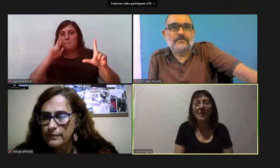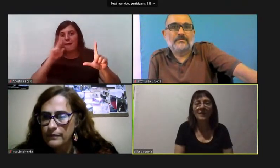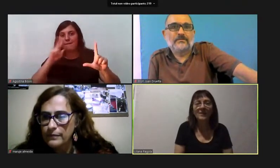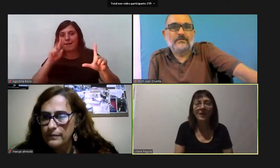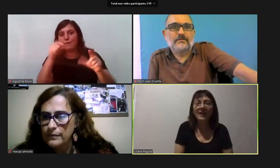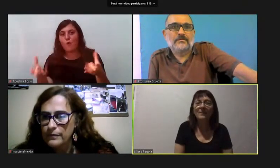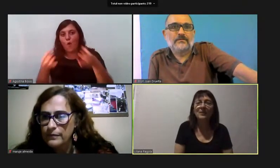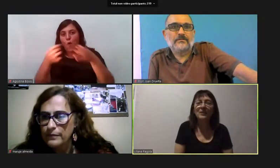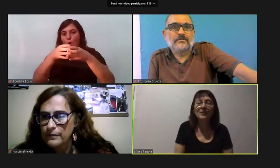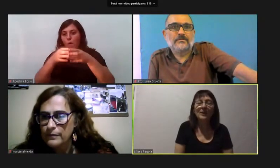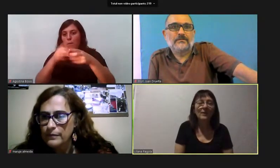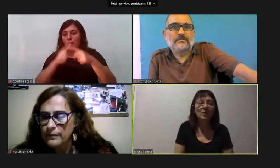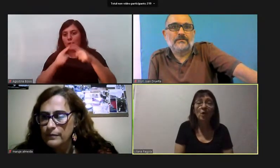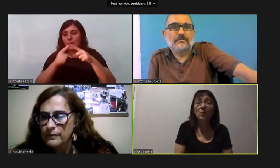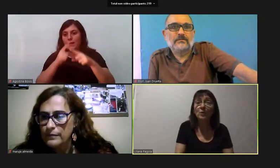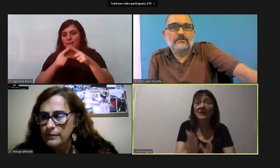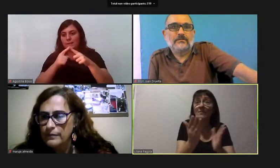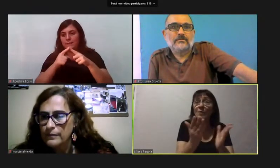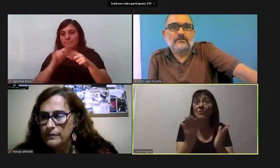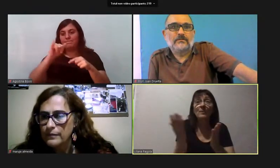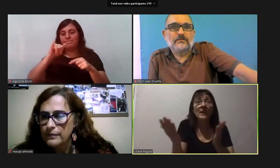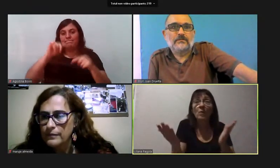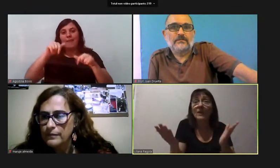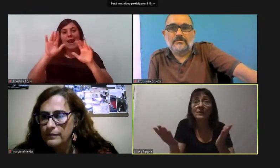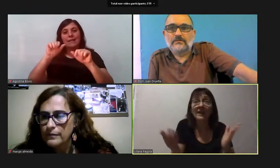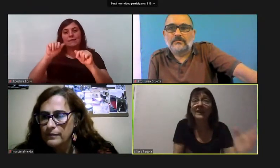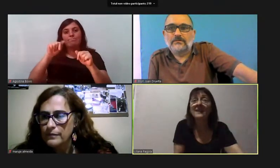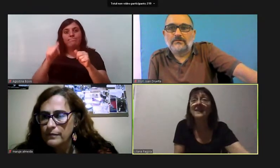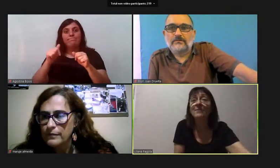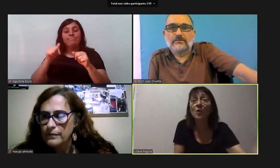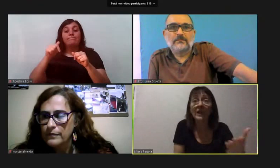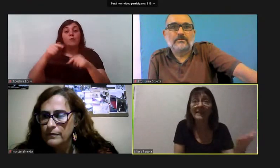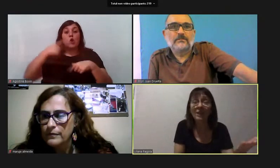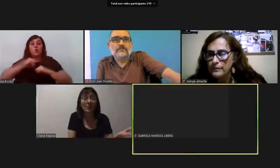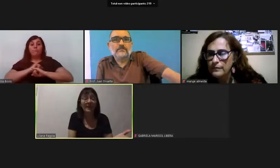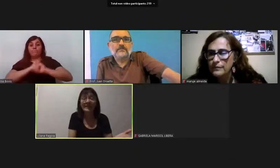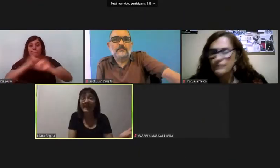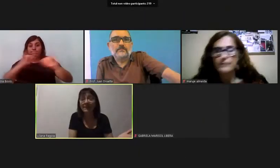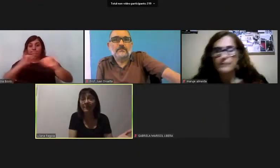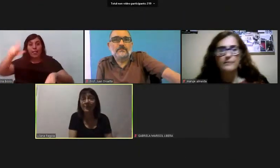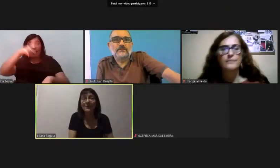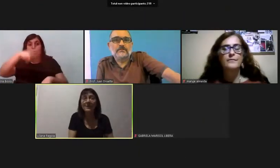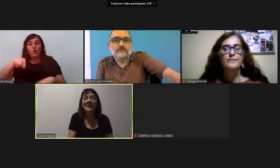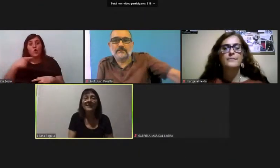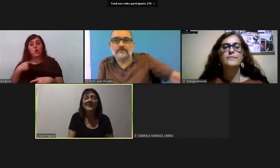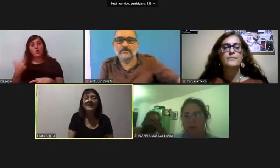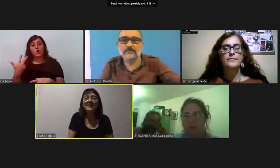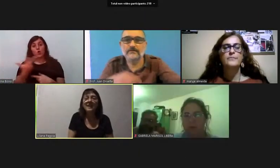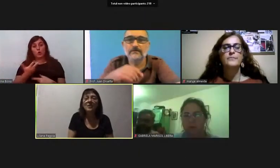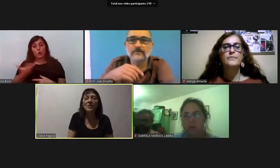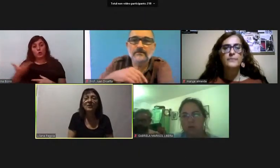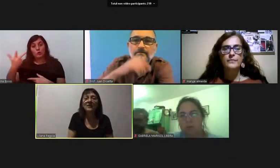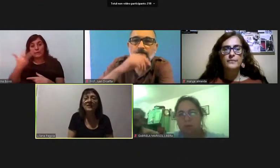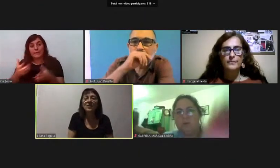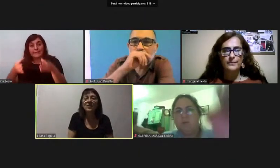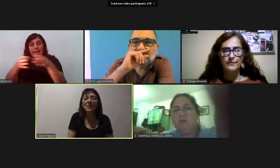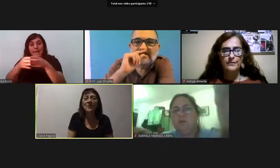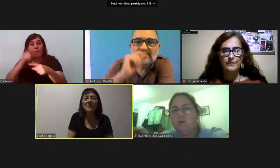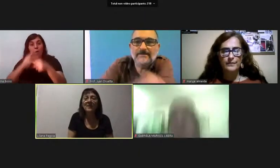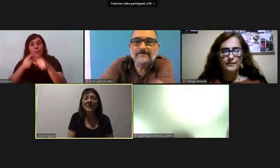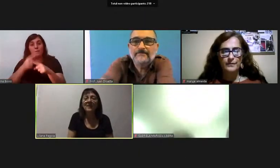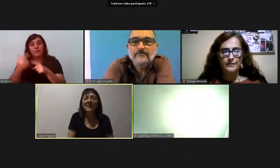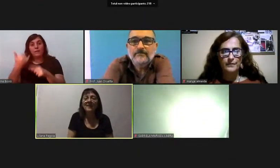a todas las personas que hemos estado trabajando en conjunto. Les cuento a la gente que estábamos conectados por el teléfono, Santiago, Agostina y